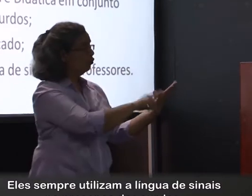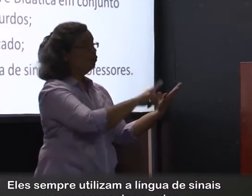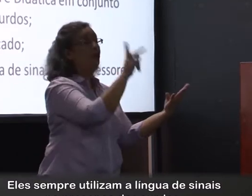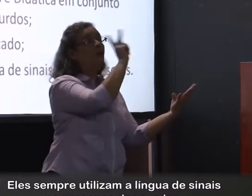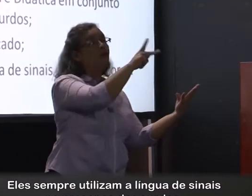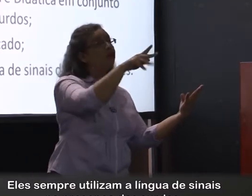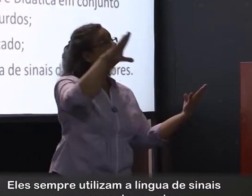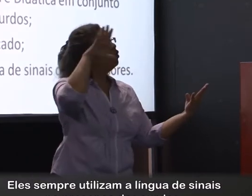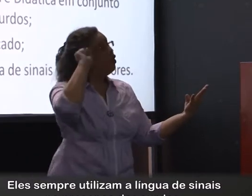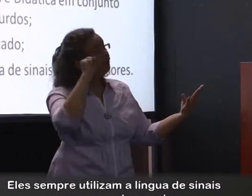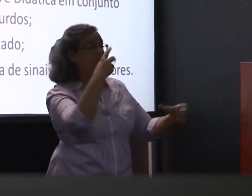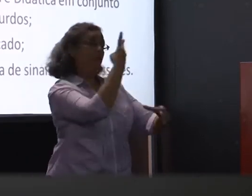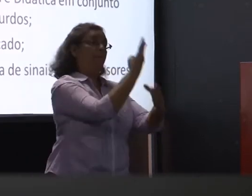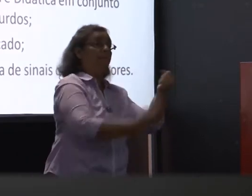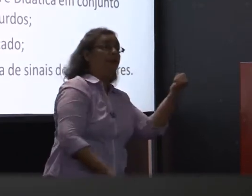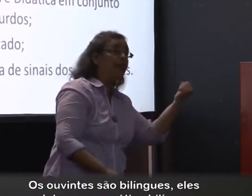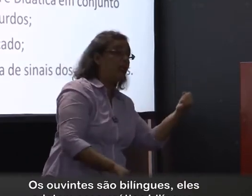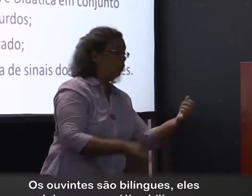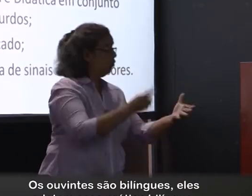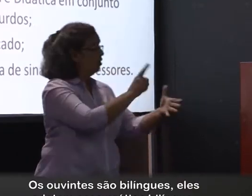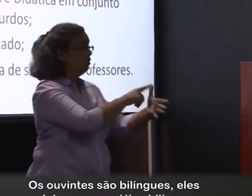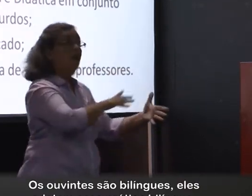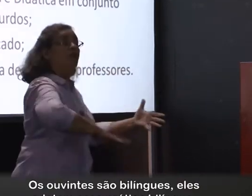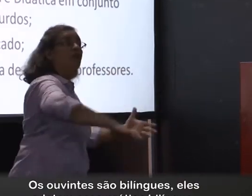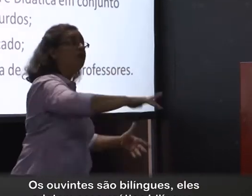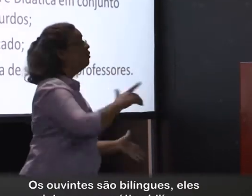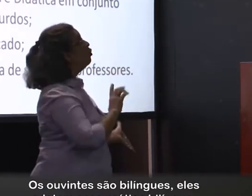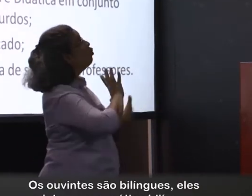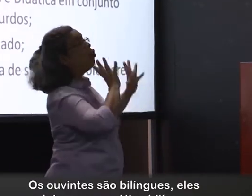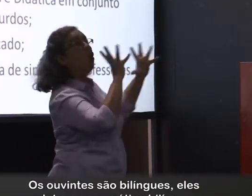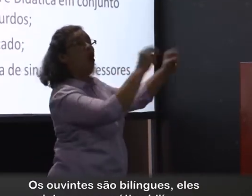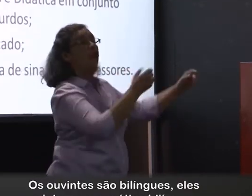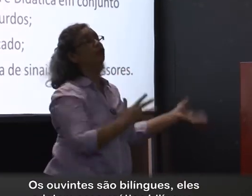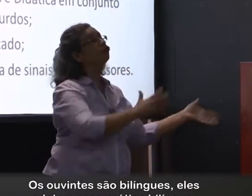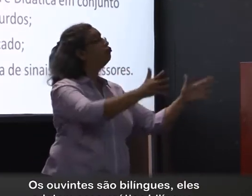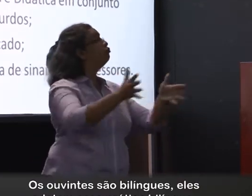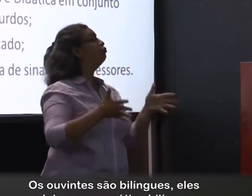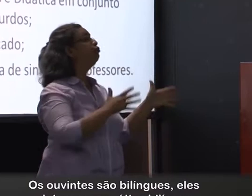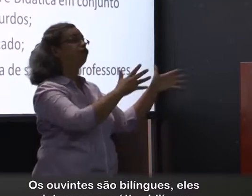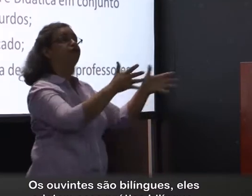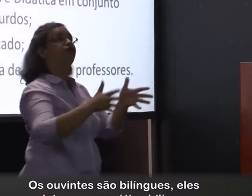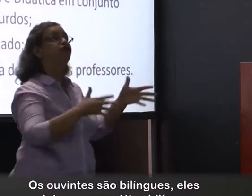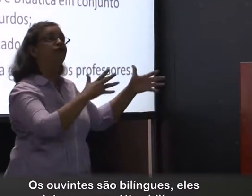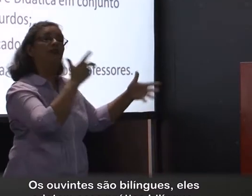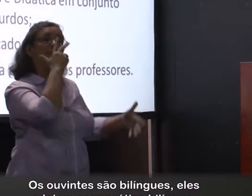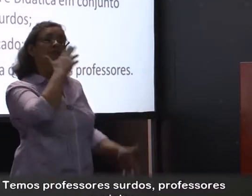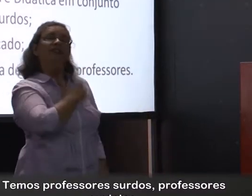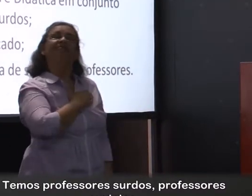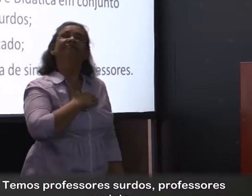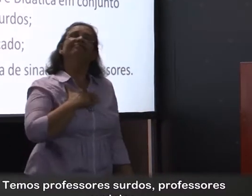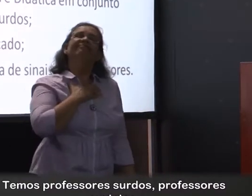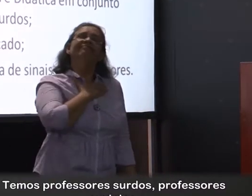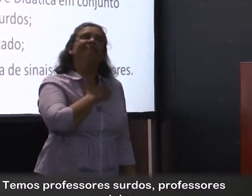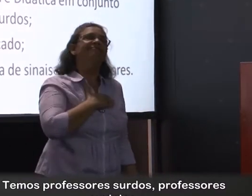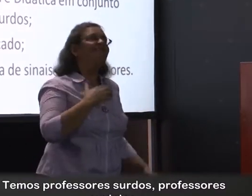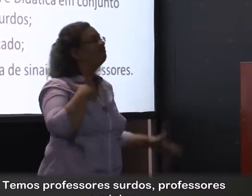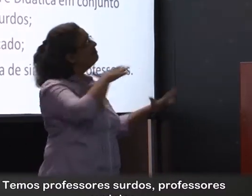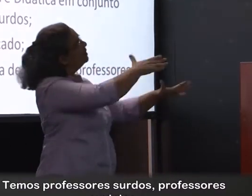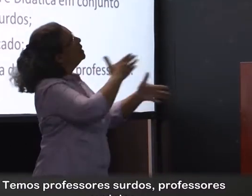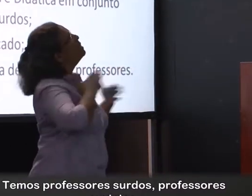dos surdos. Os ouvintes são bilíngues, eles adotam uma prática bilíngue. Temos professores surdos,